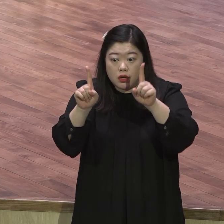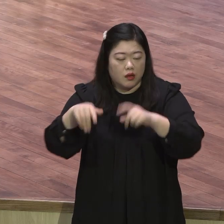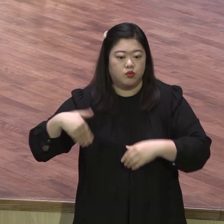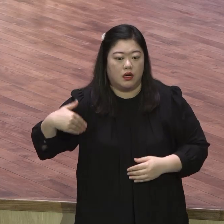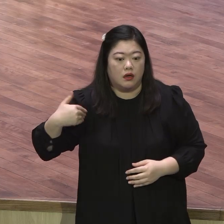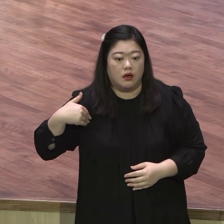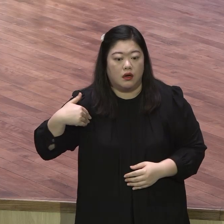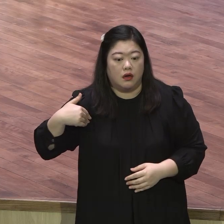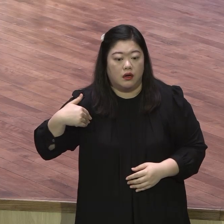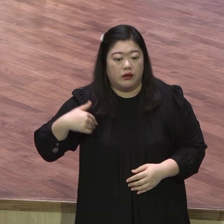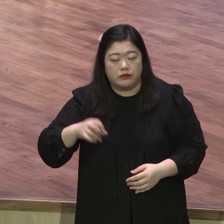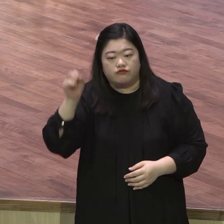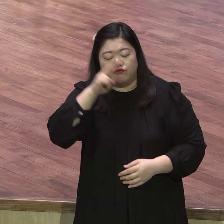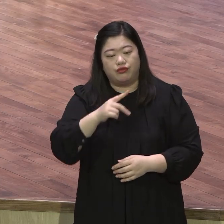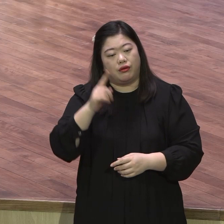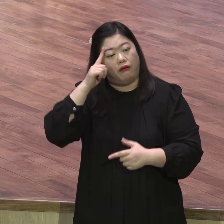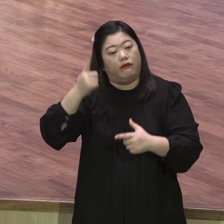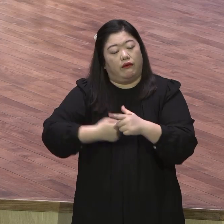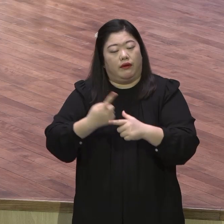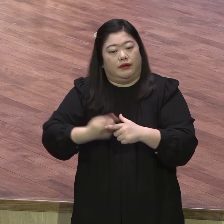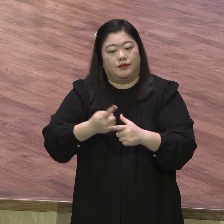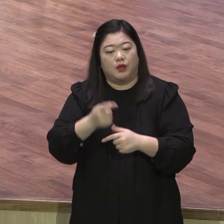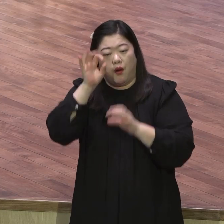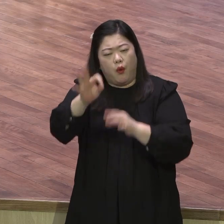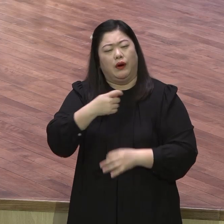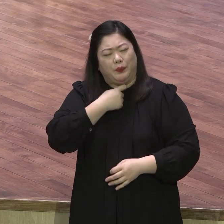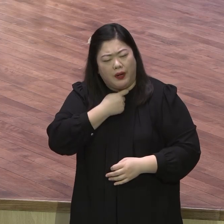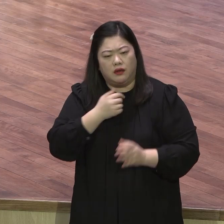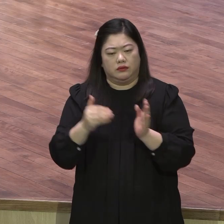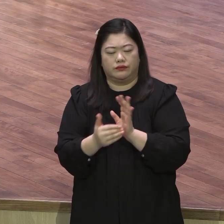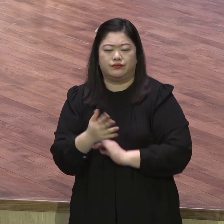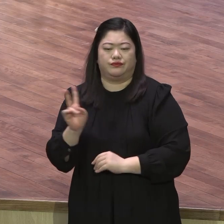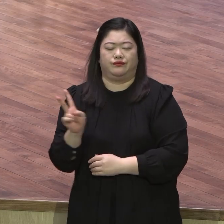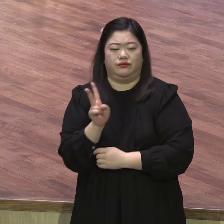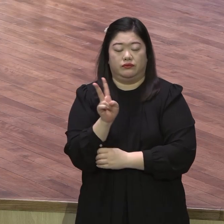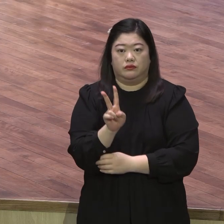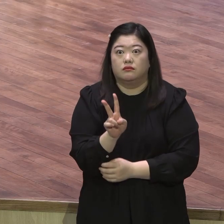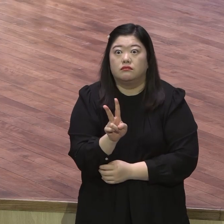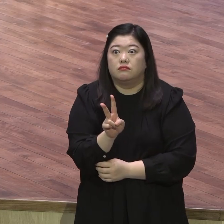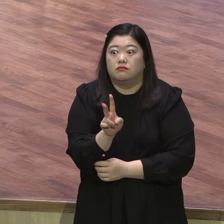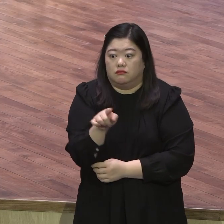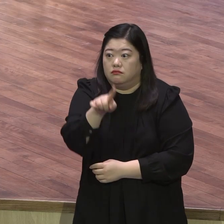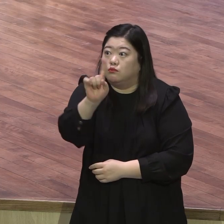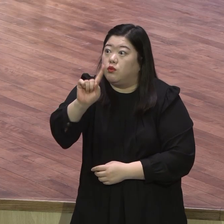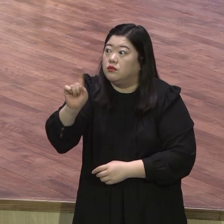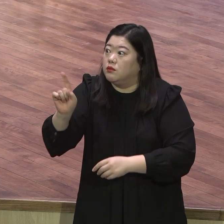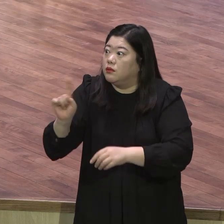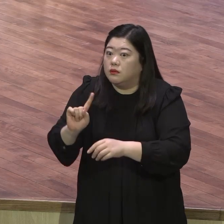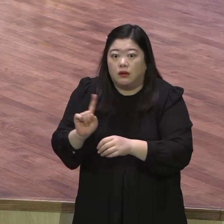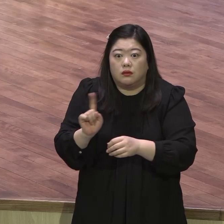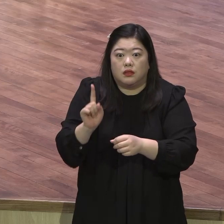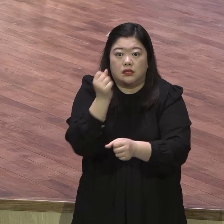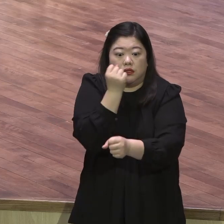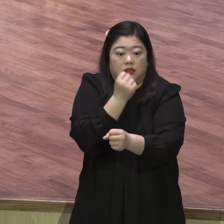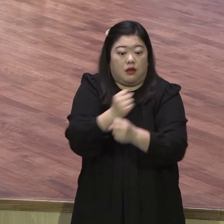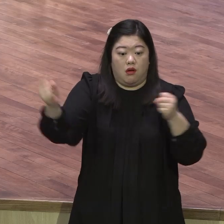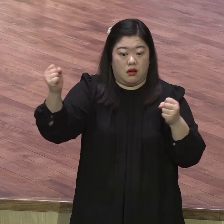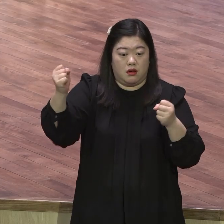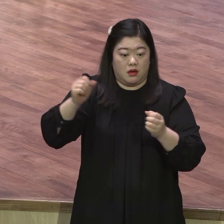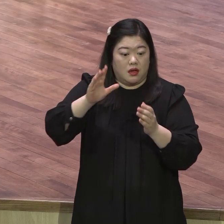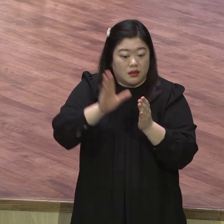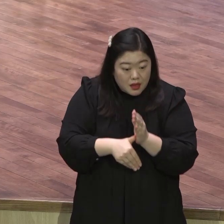불길 속에 이 불길한 속에 갇혀 있었어요. 벌벌을 들고 있었어요. 이때 천사가